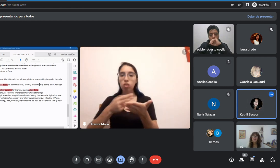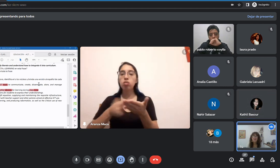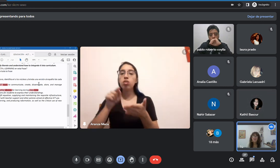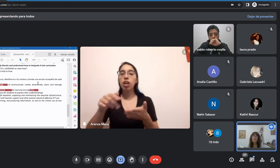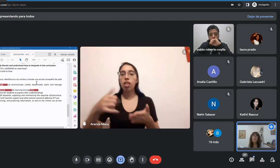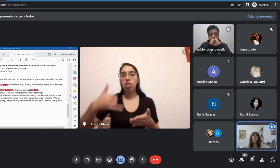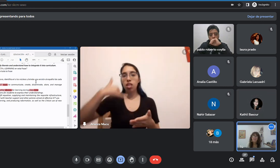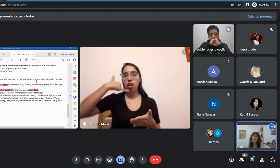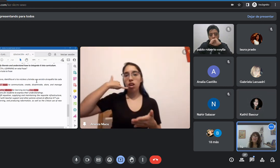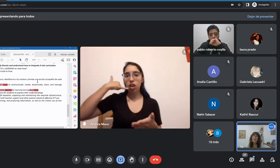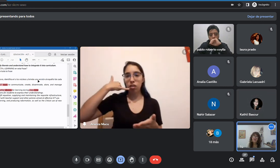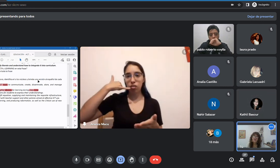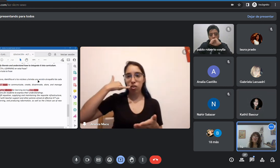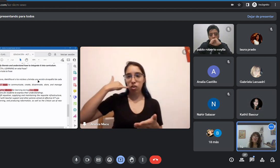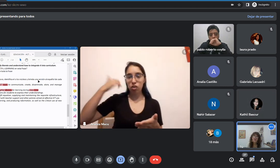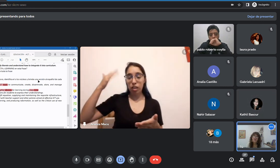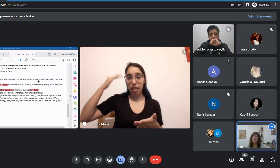U.